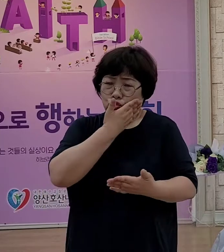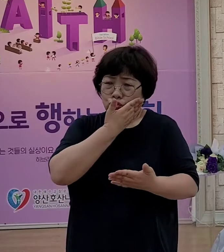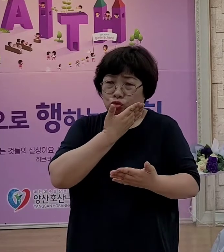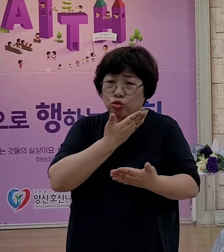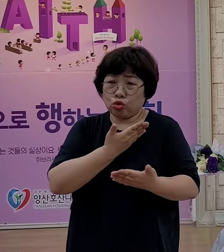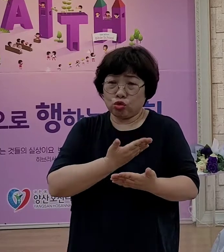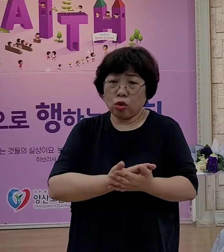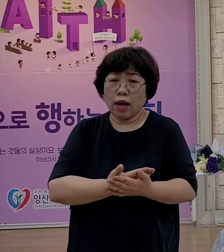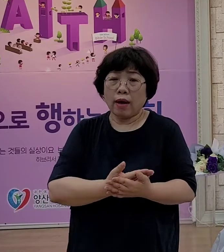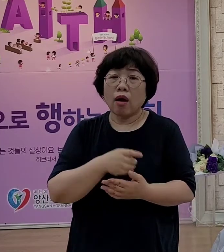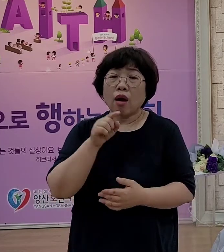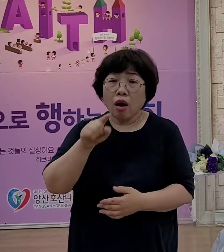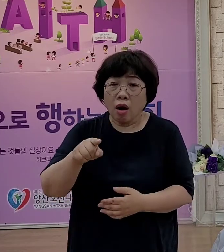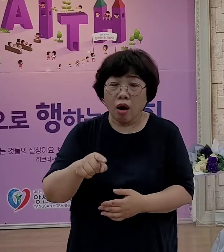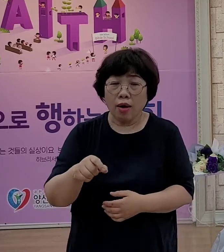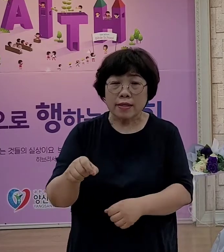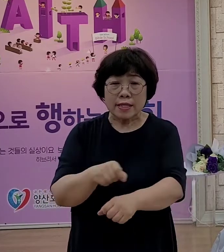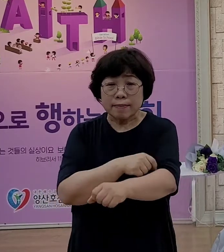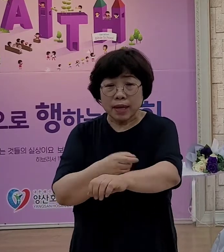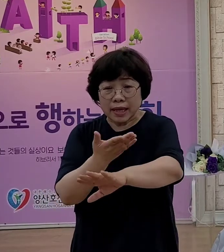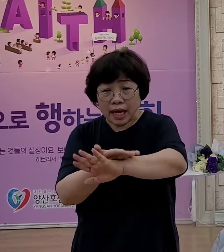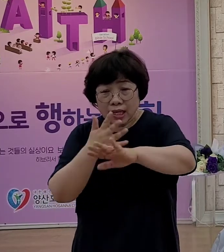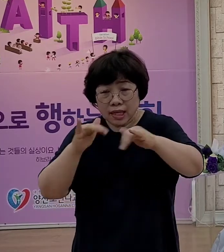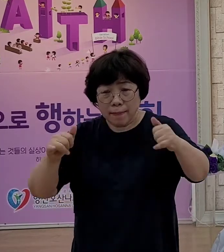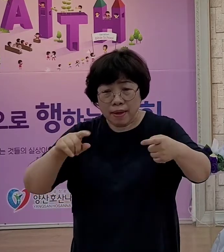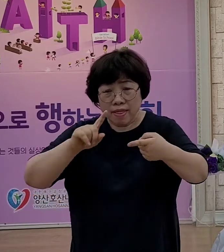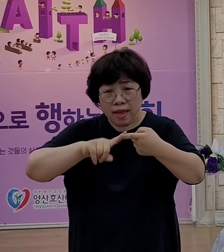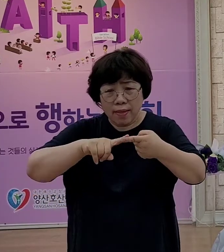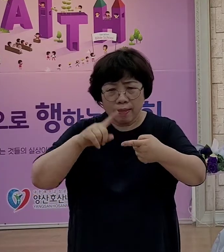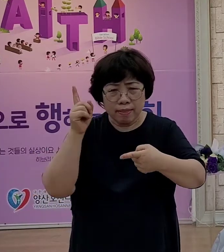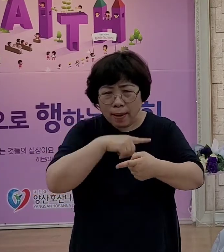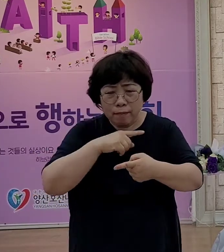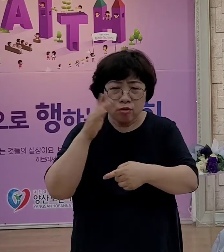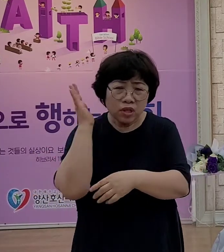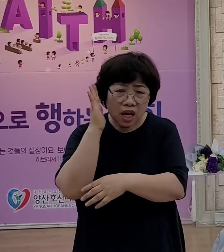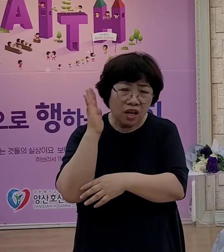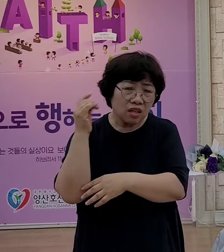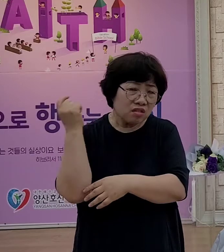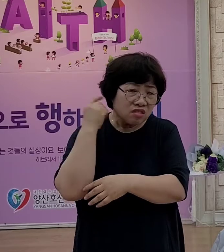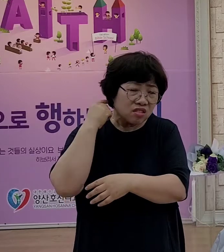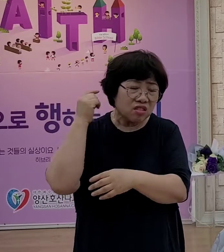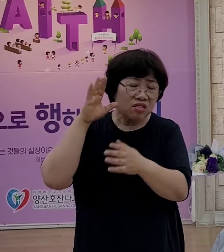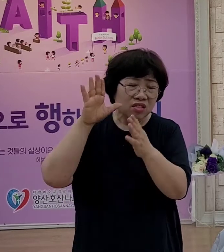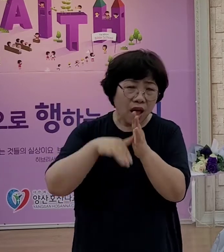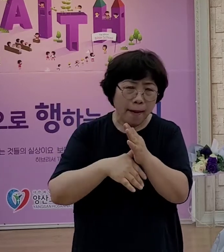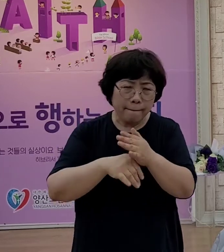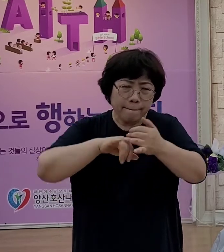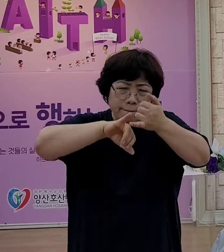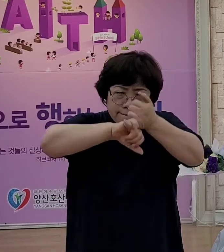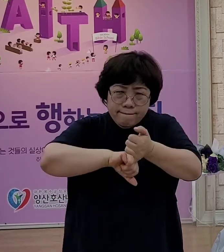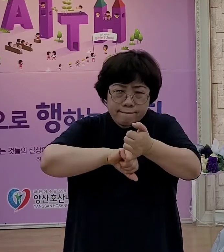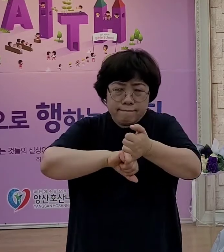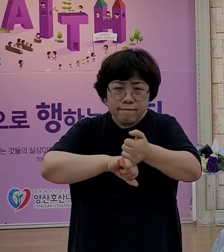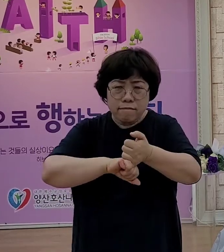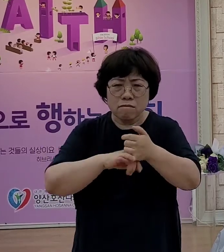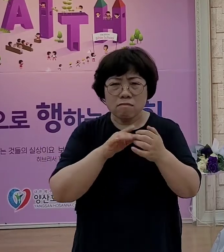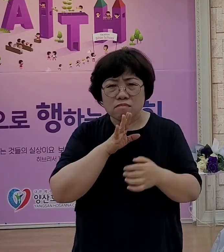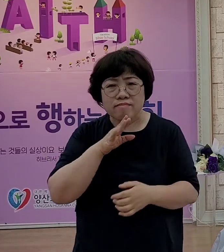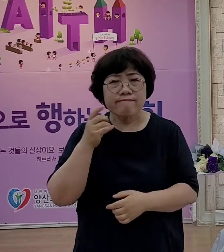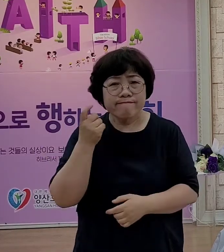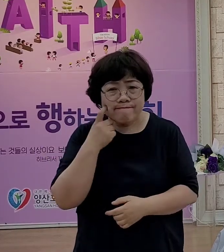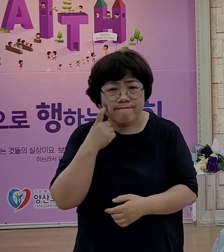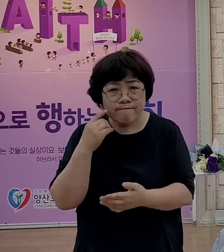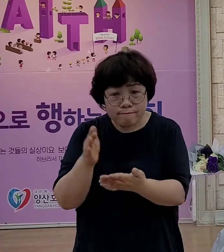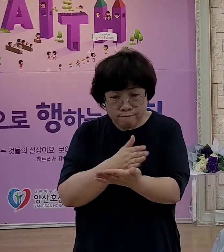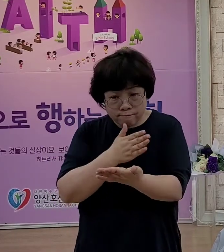중요한 이야기, 특별히 다른 사람에 대한 나쁜 이야기를 들으면 반드시 사실